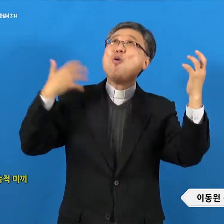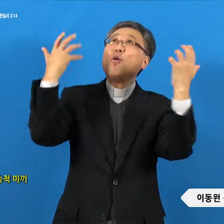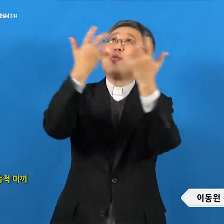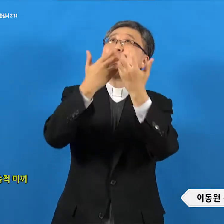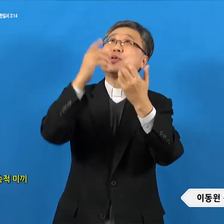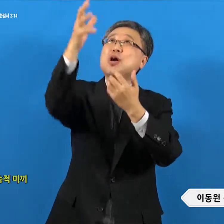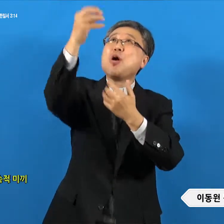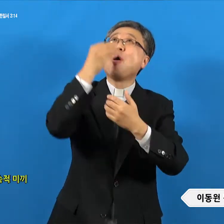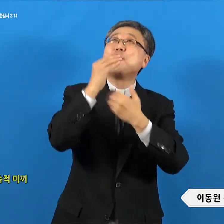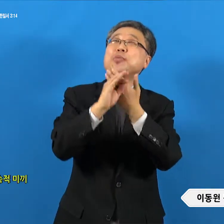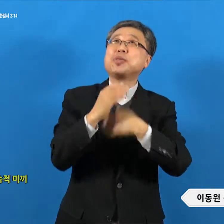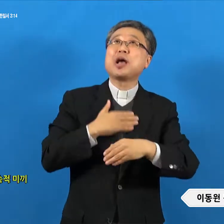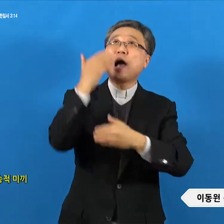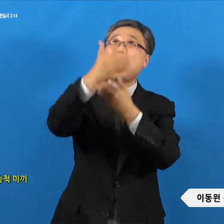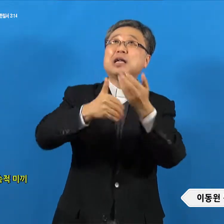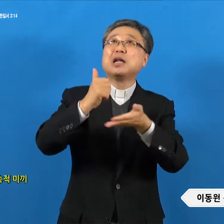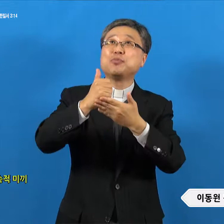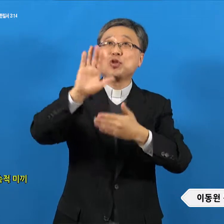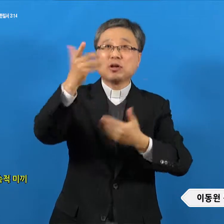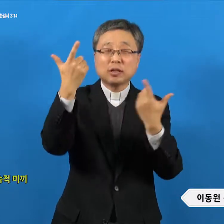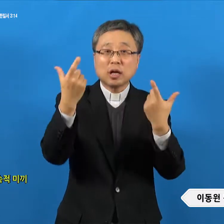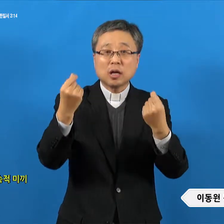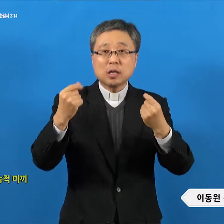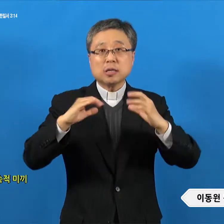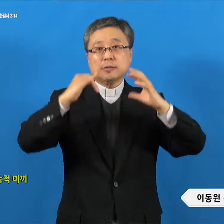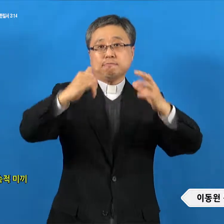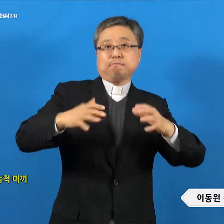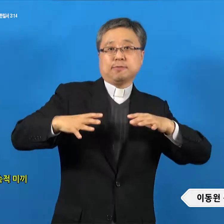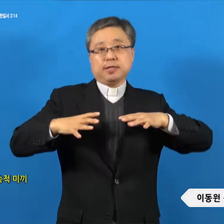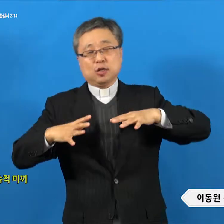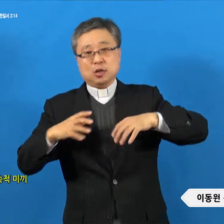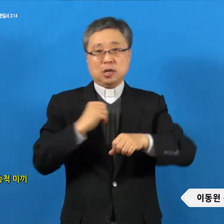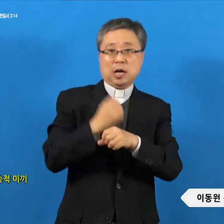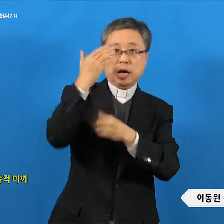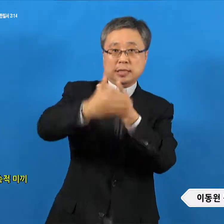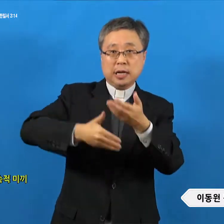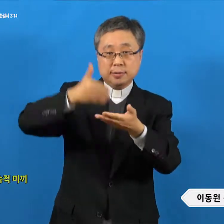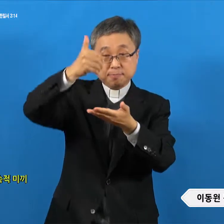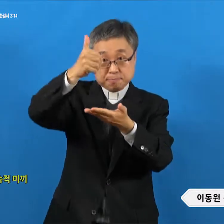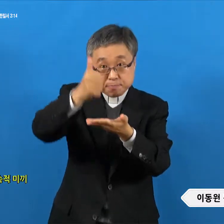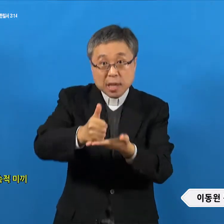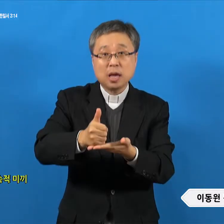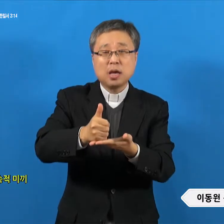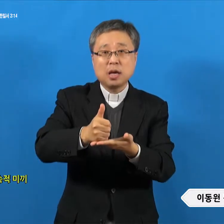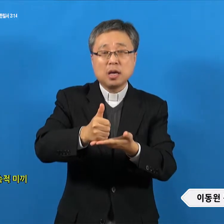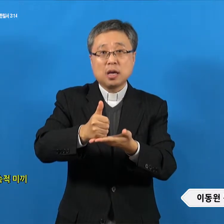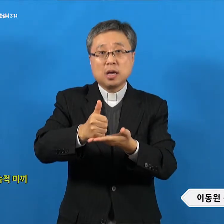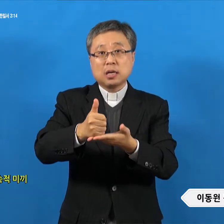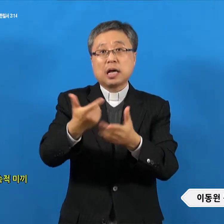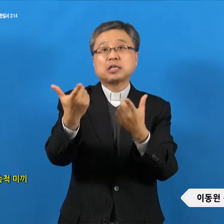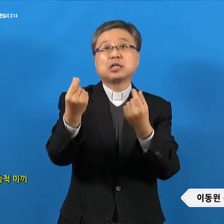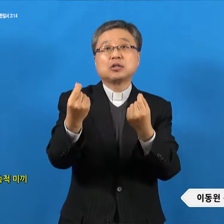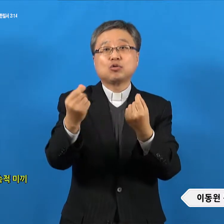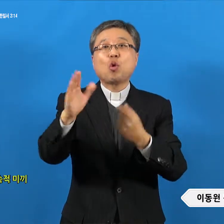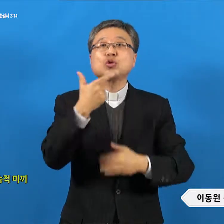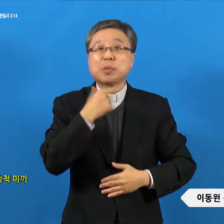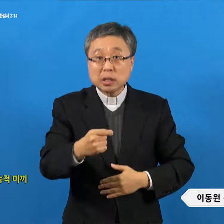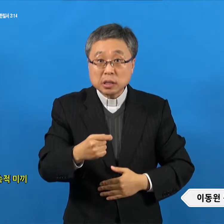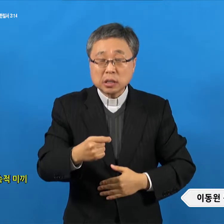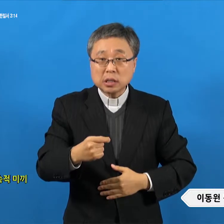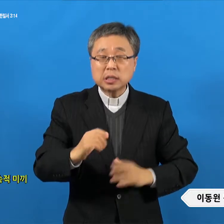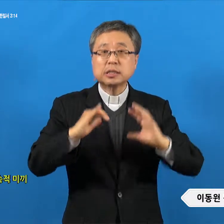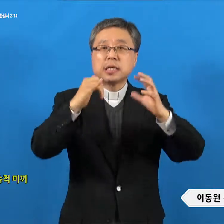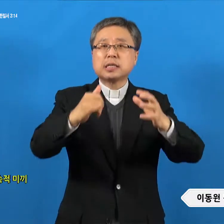하나님이 될지 몰라. 이생의 자랑. 자기를 하나님의 자리까지 높이고 싶은 욕구. 이생의 자랑. 그것들이